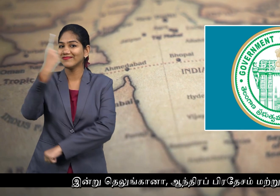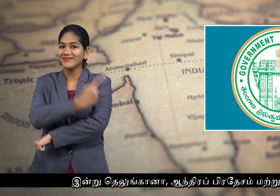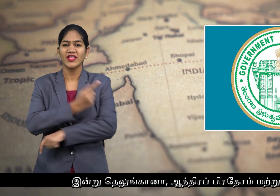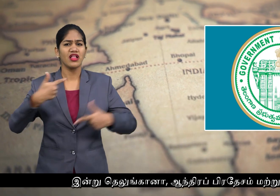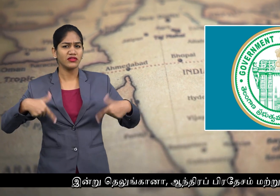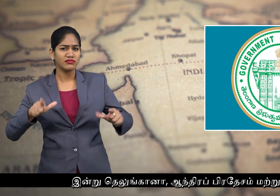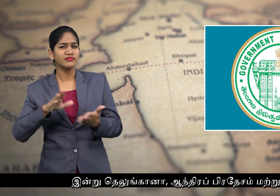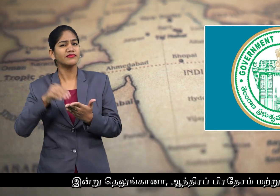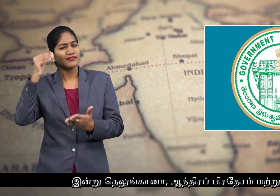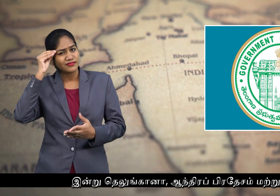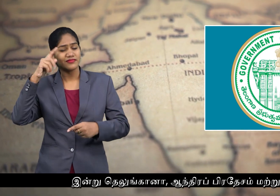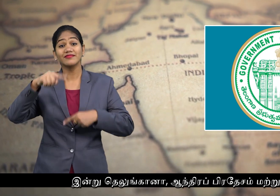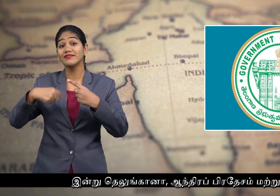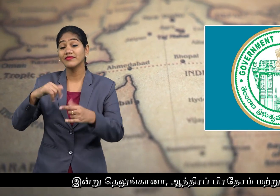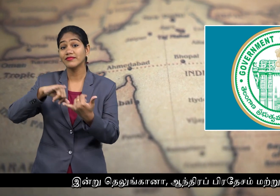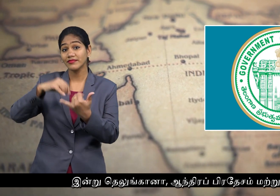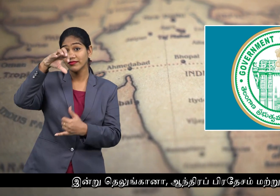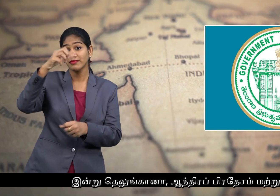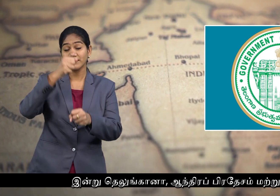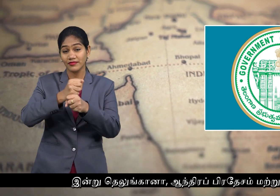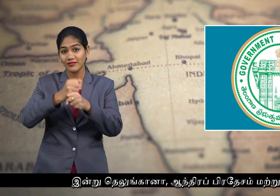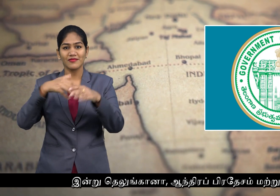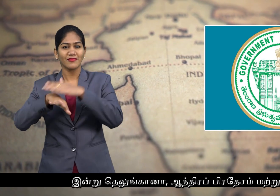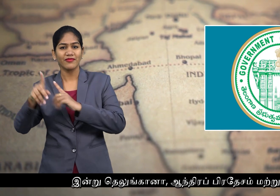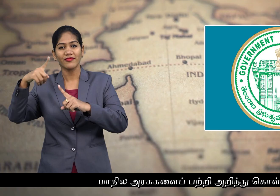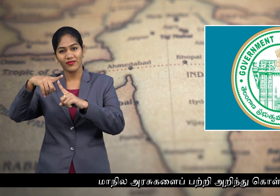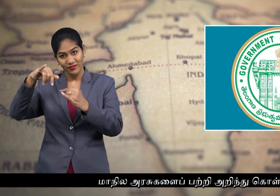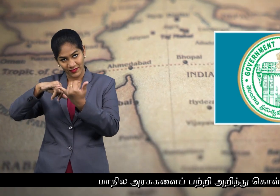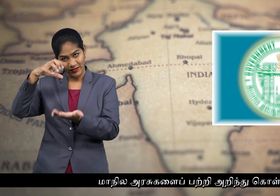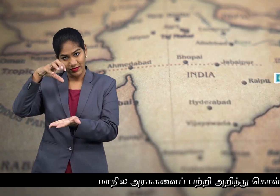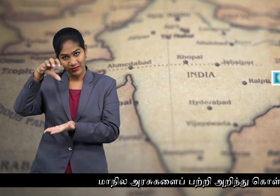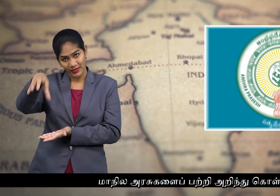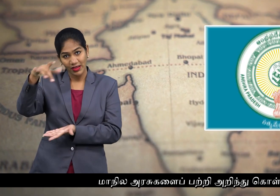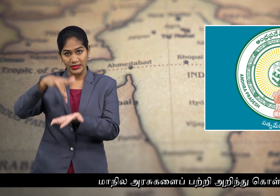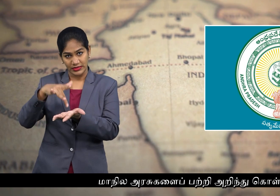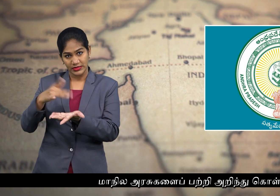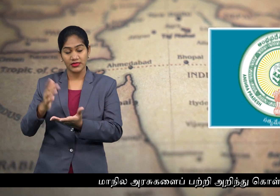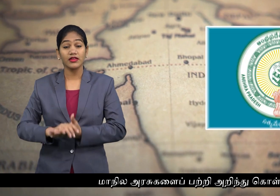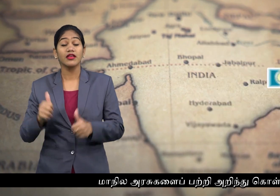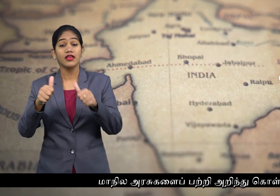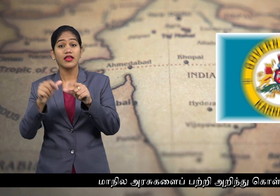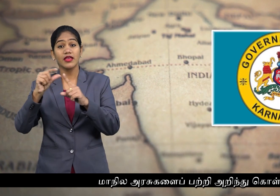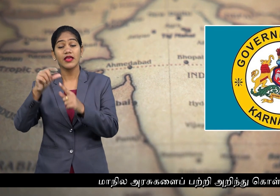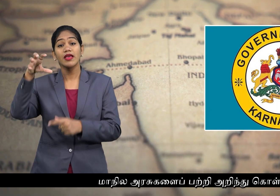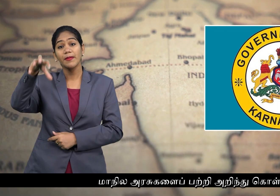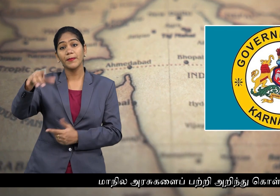இன்று தெலுங்கானா, ஆந்திர பிரதேசம் மற்றும் கர்நாடகா மாநில அரசுகளைப் பற்றி அறிந்து